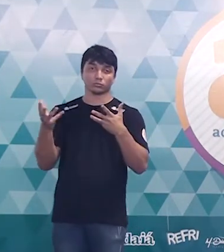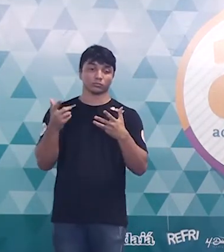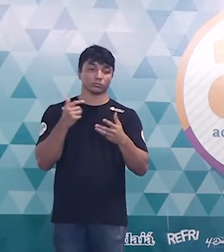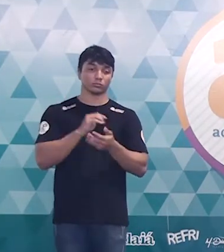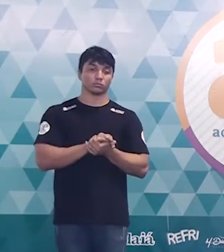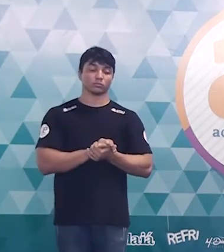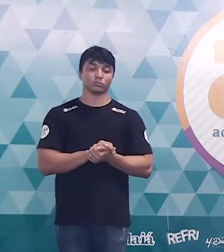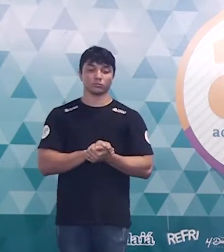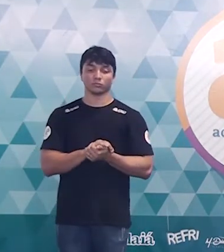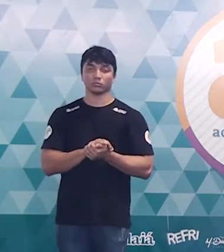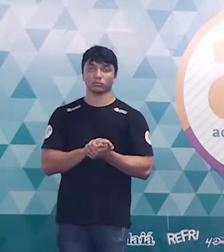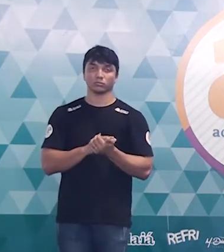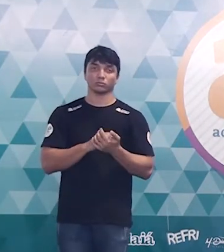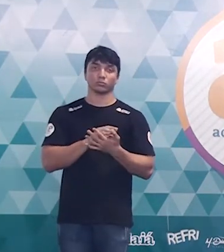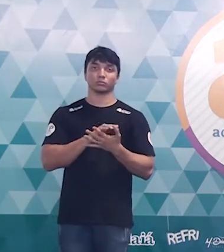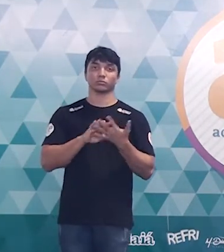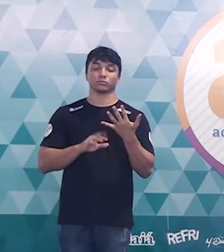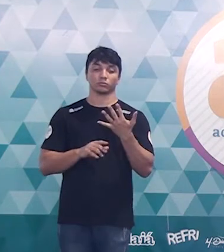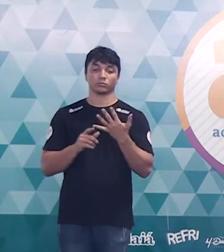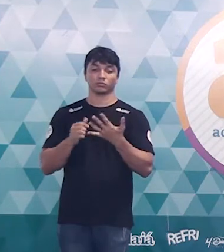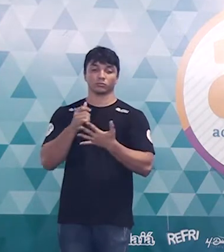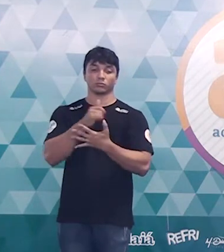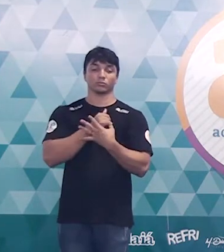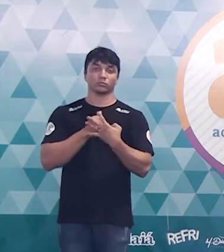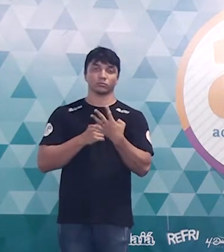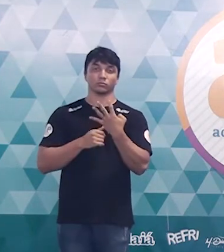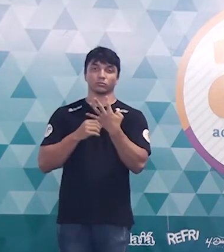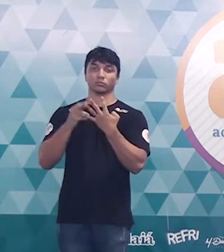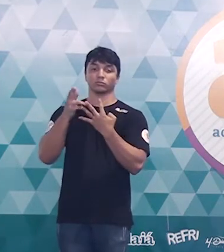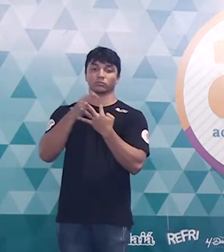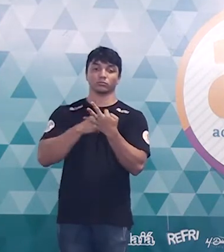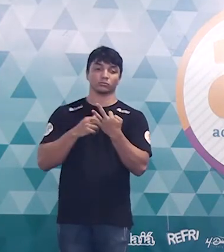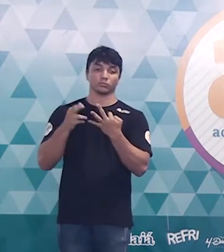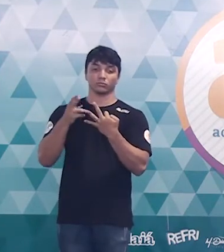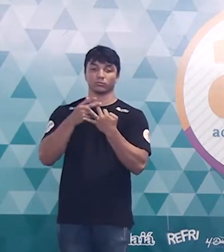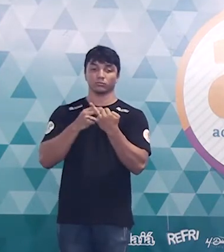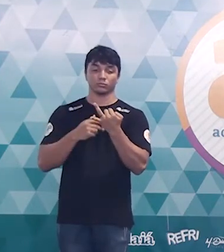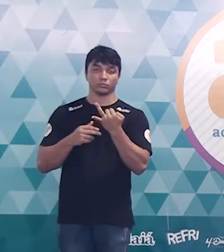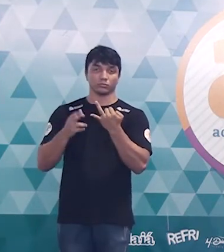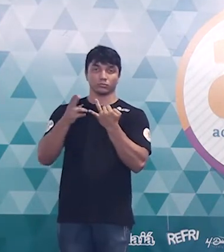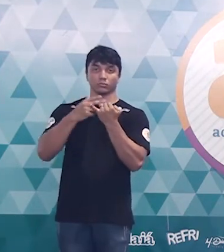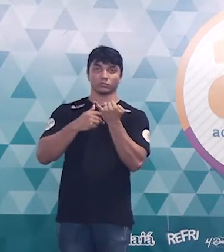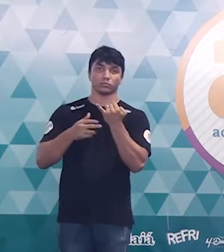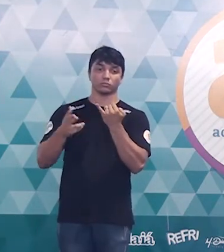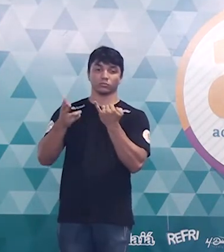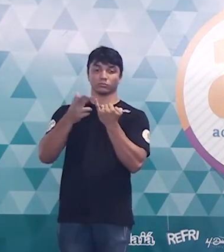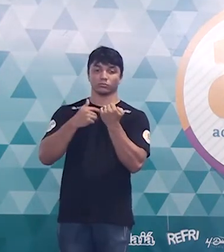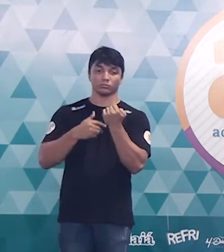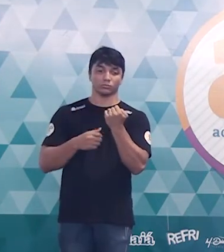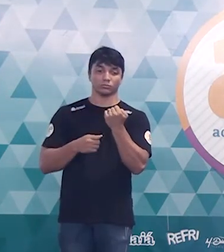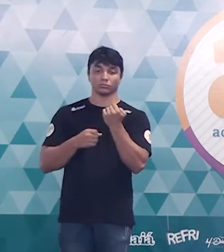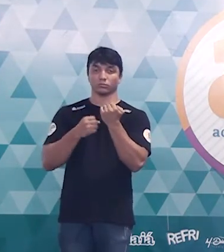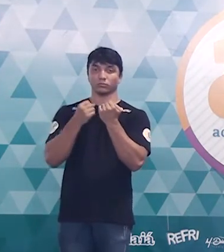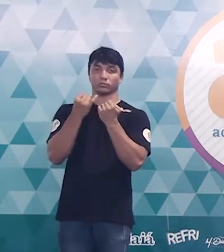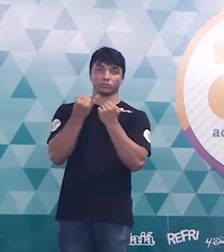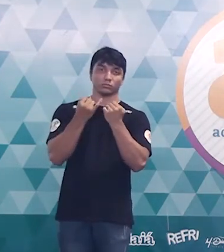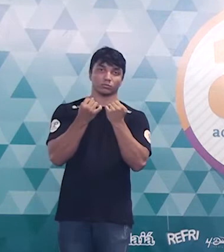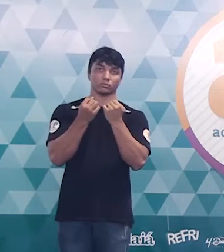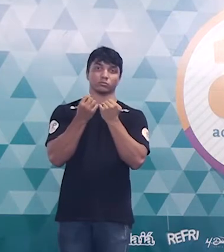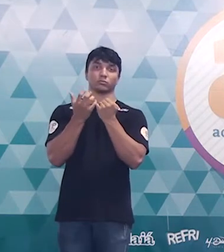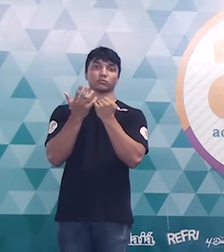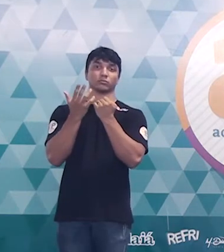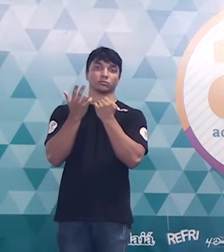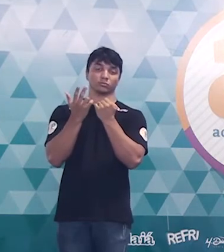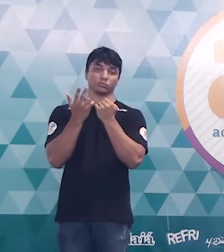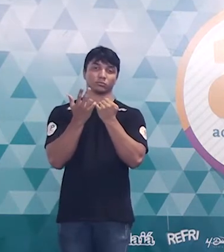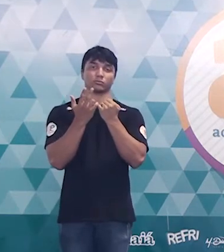Contem comigo, por favor, em inglês. Vamos lá. 1, 3, 4, 5,